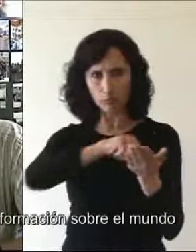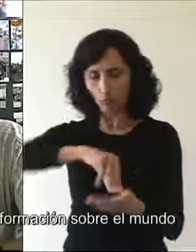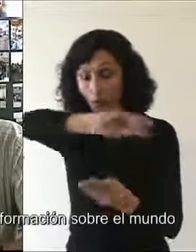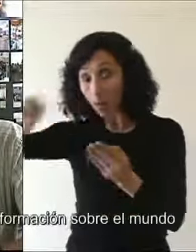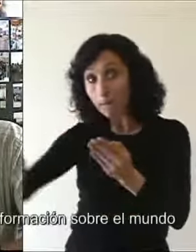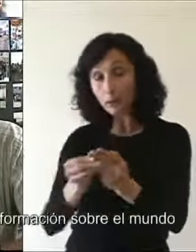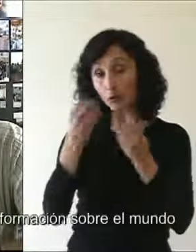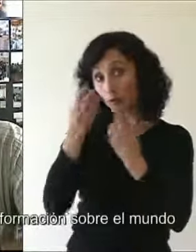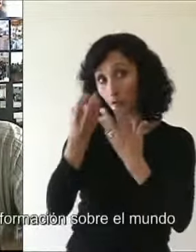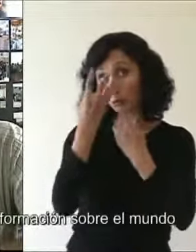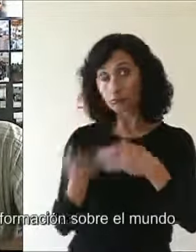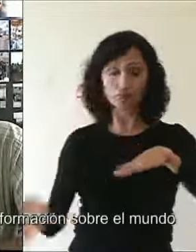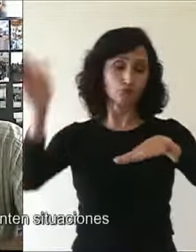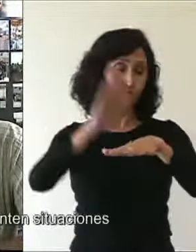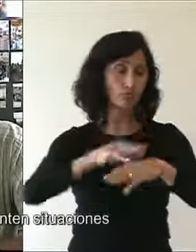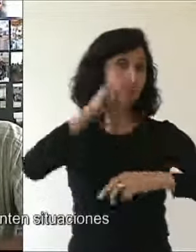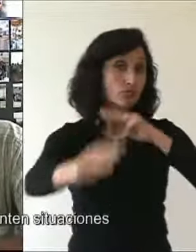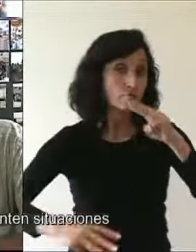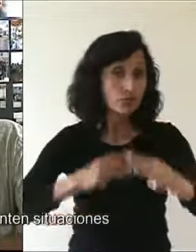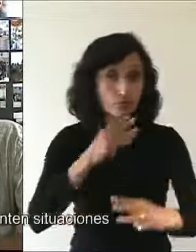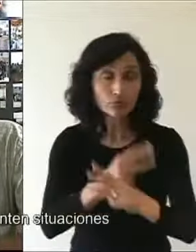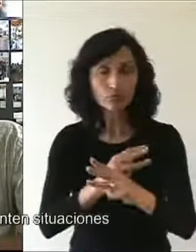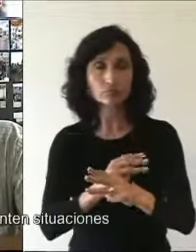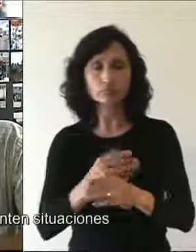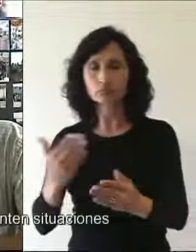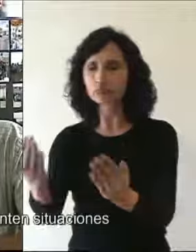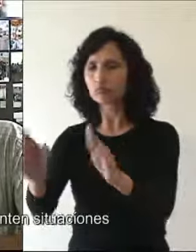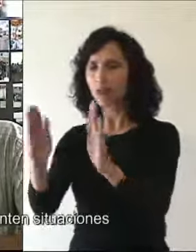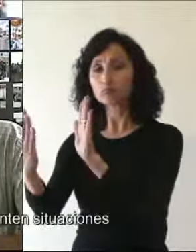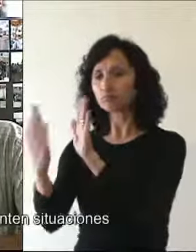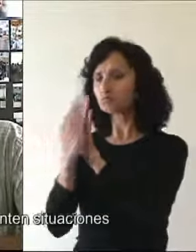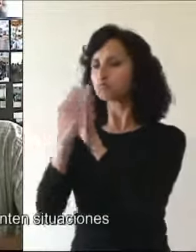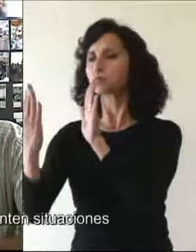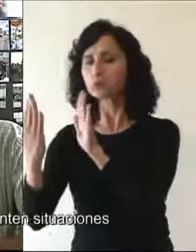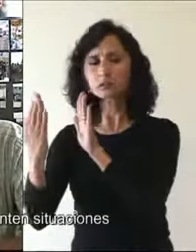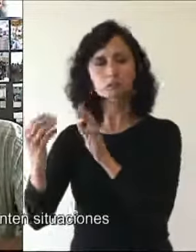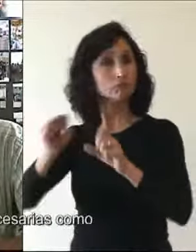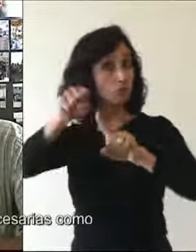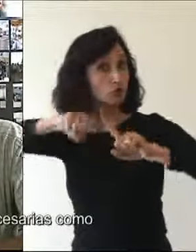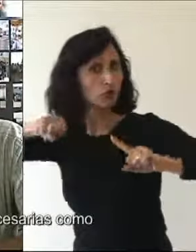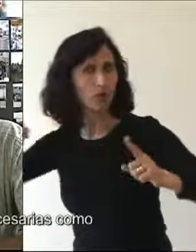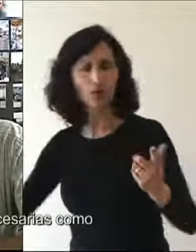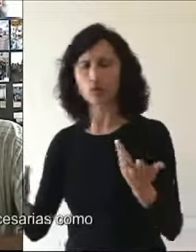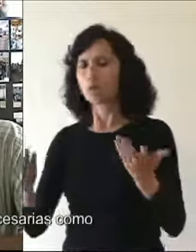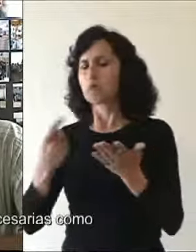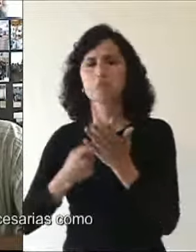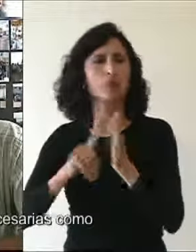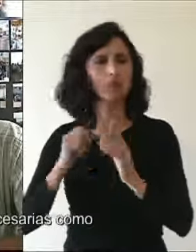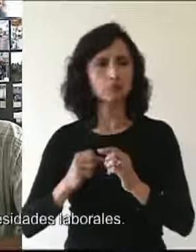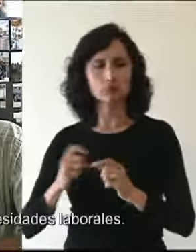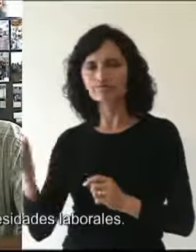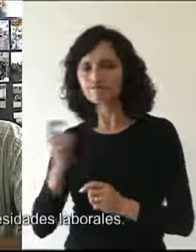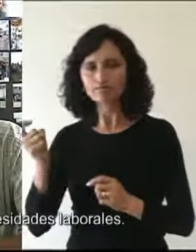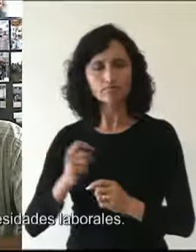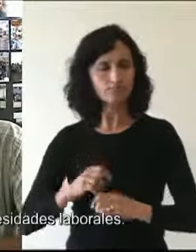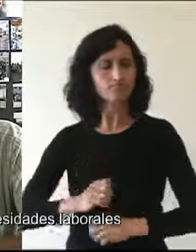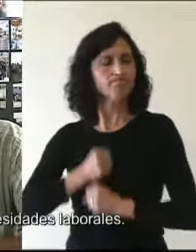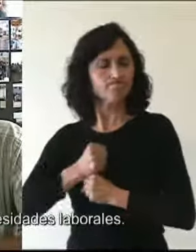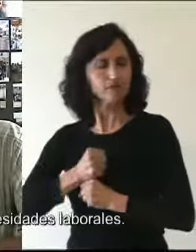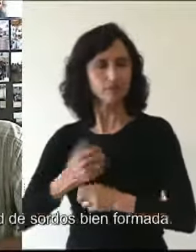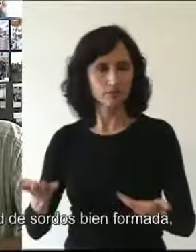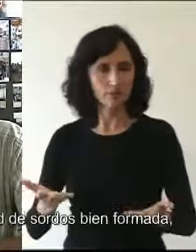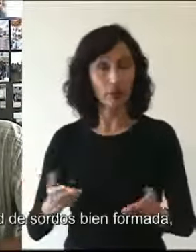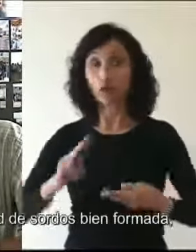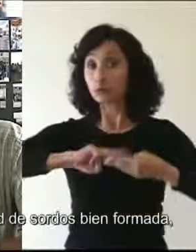aumente su información sobre el mundo y afronten situaciones necesarias como las